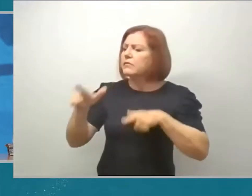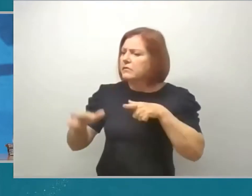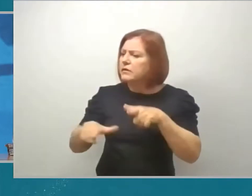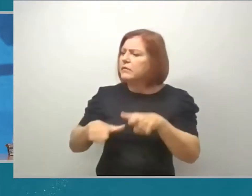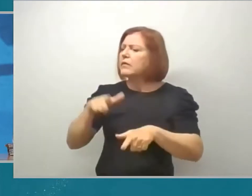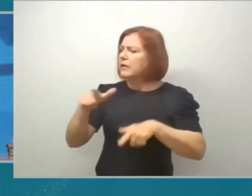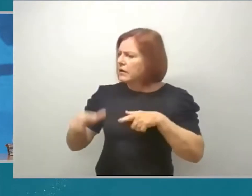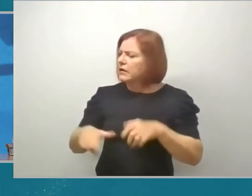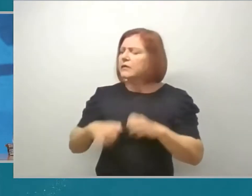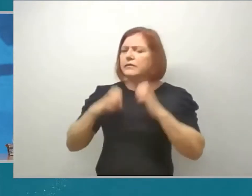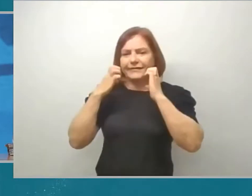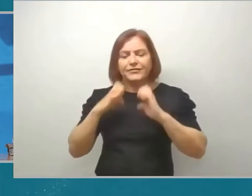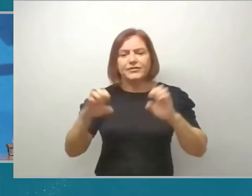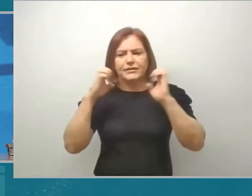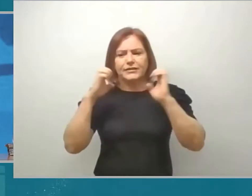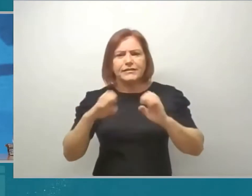encontre